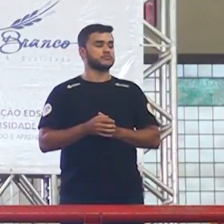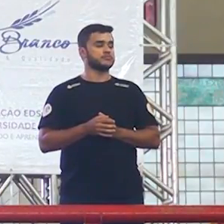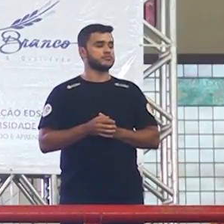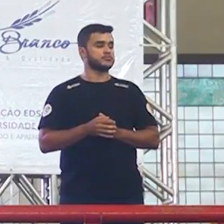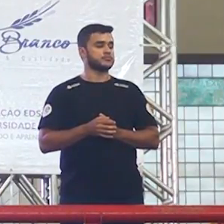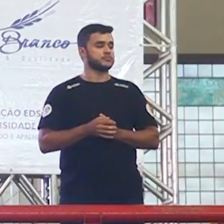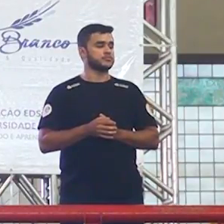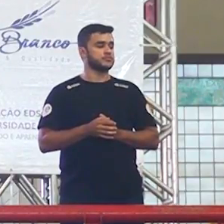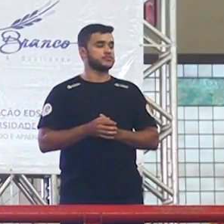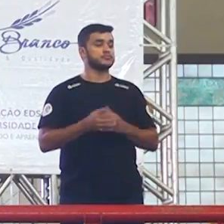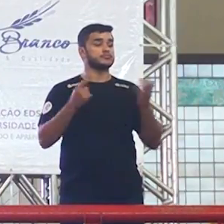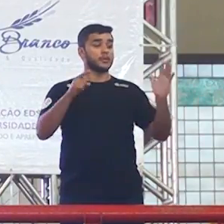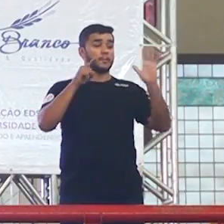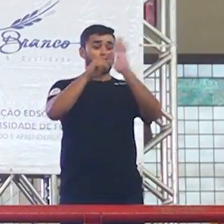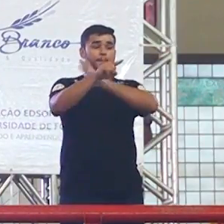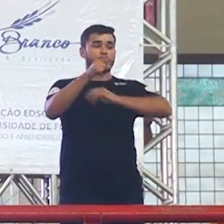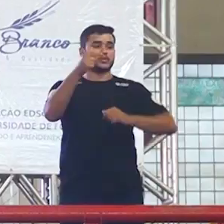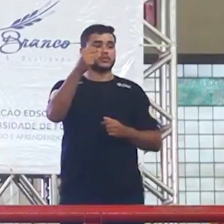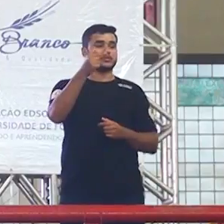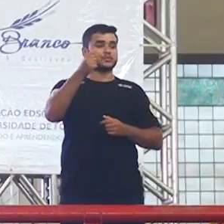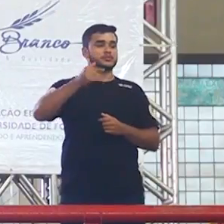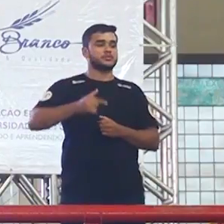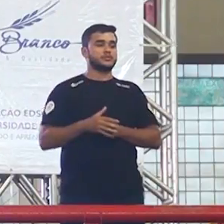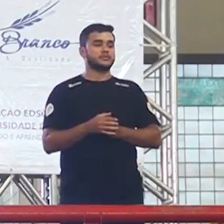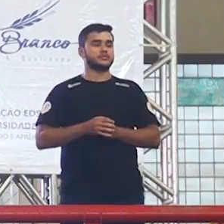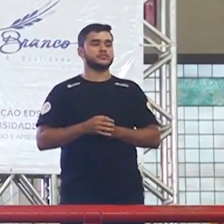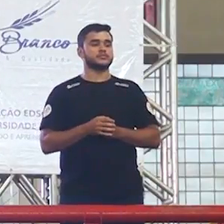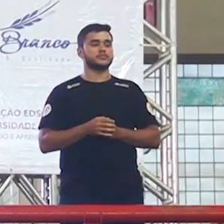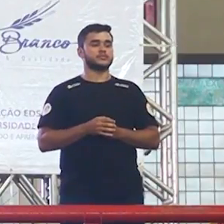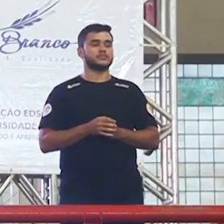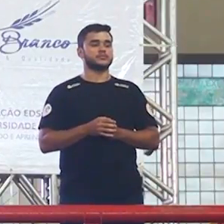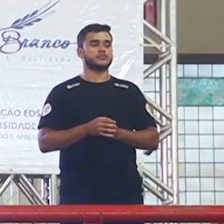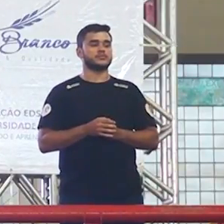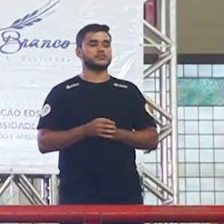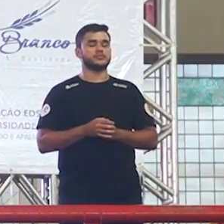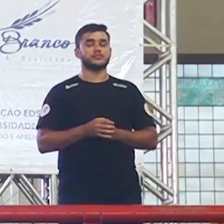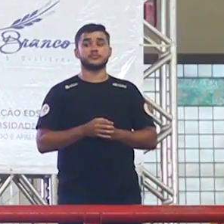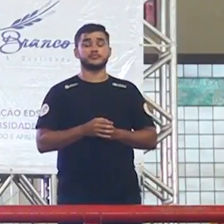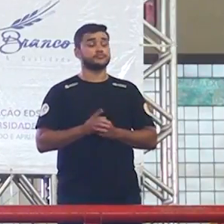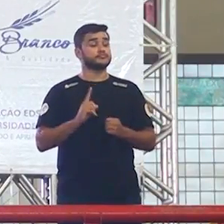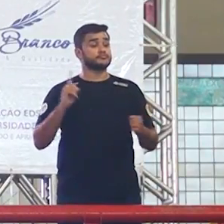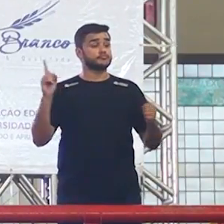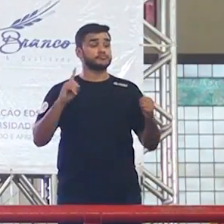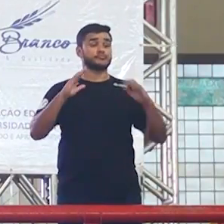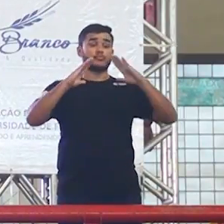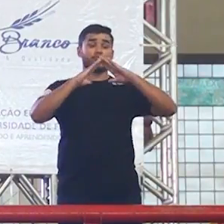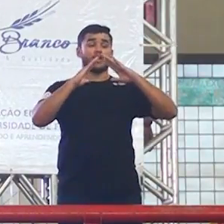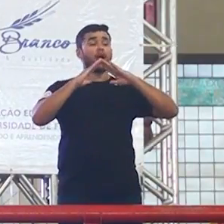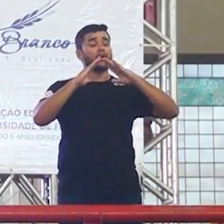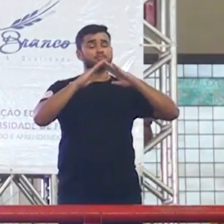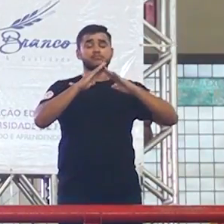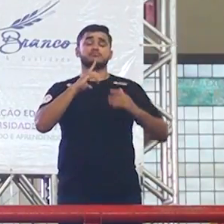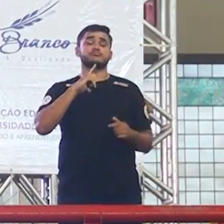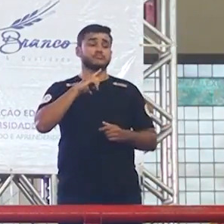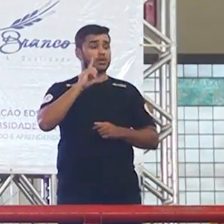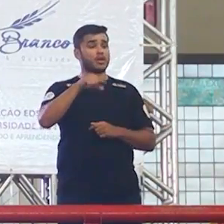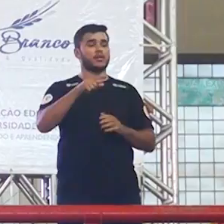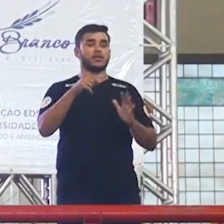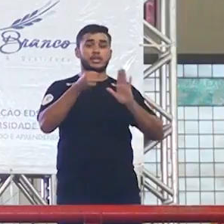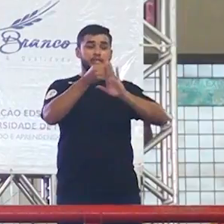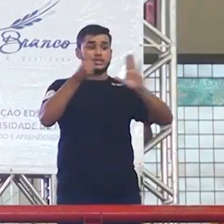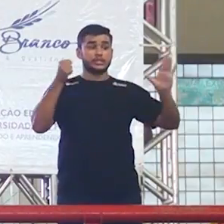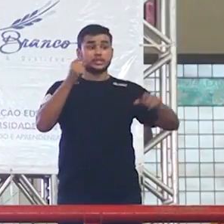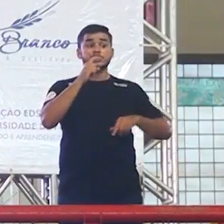número 7. Vamos. Em uma residência, há um refrigerador que